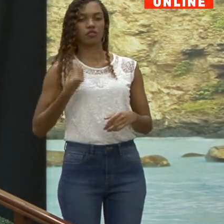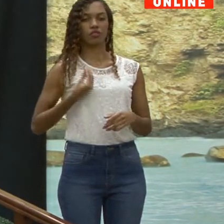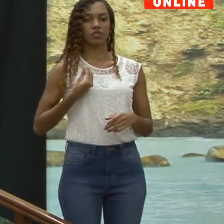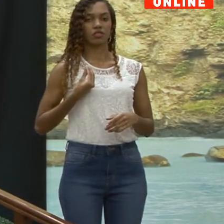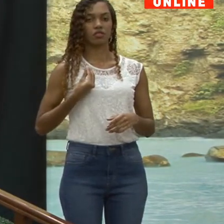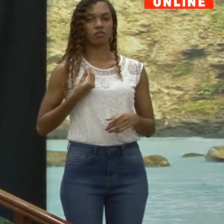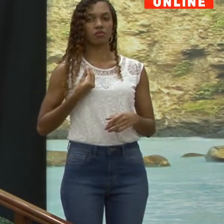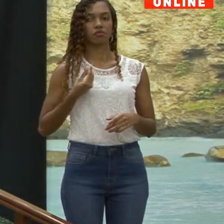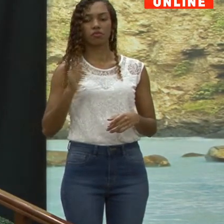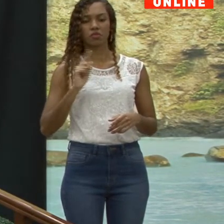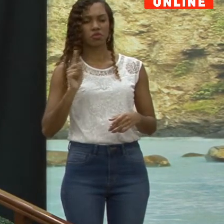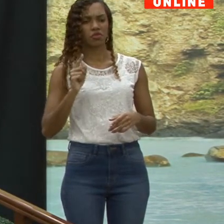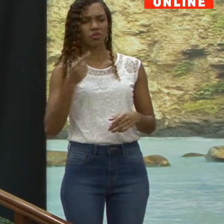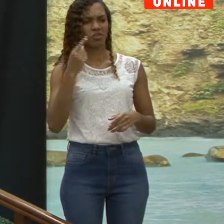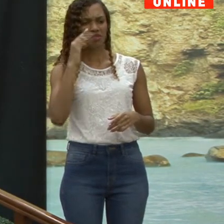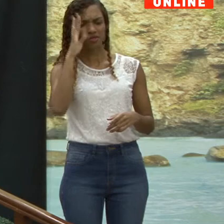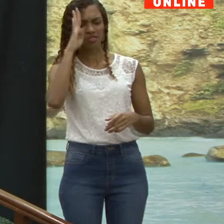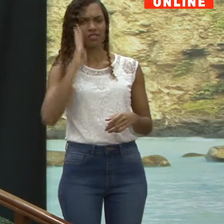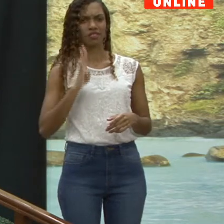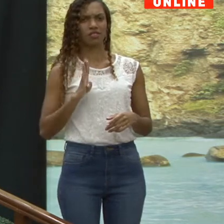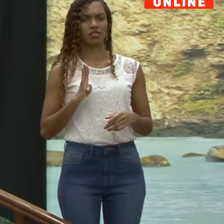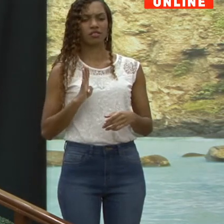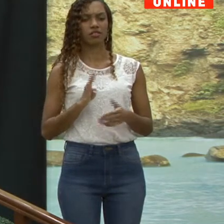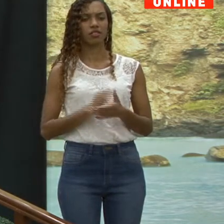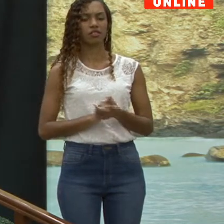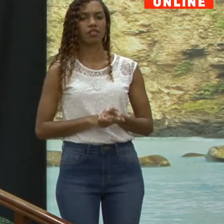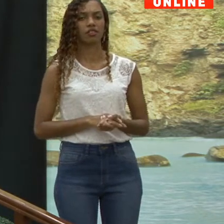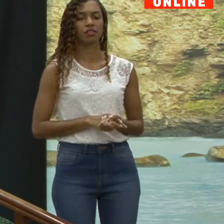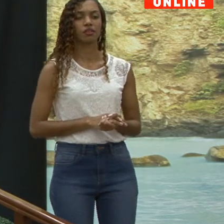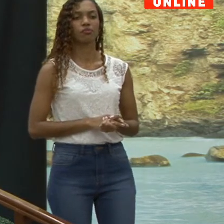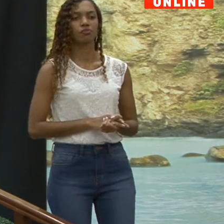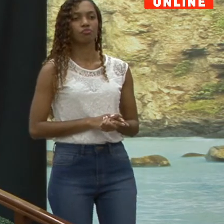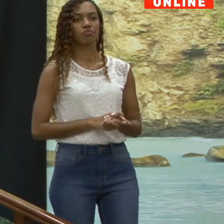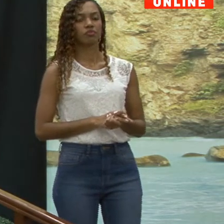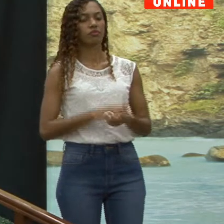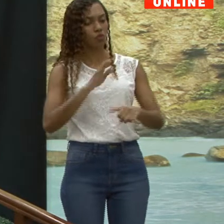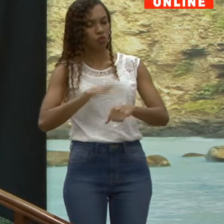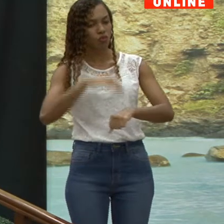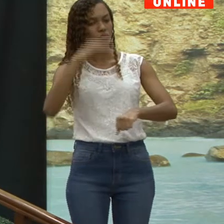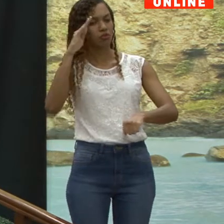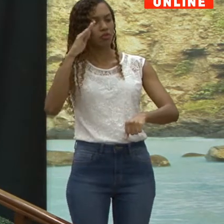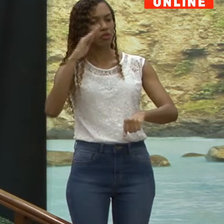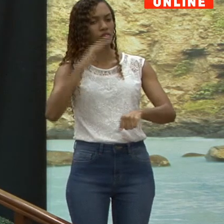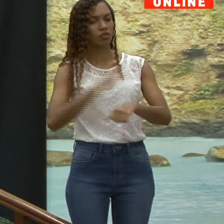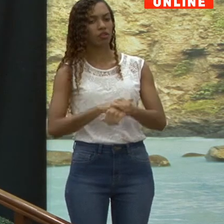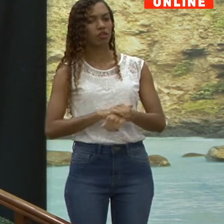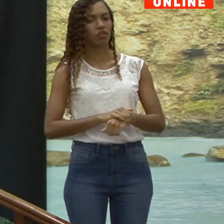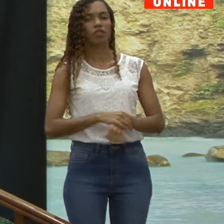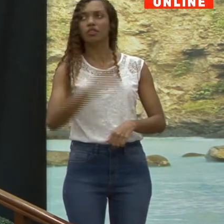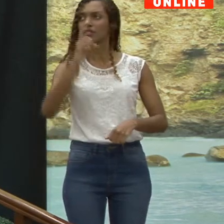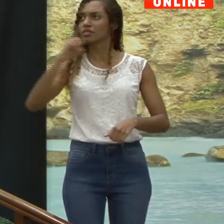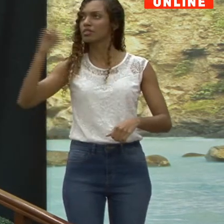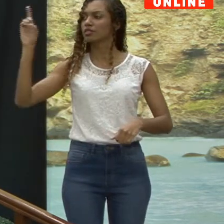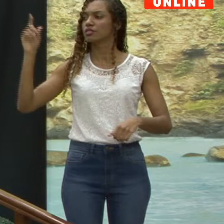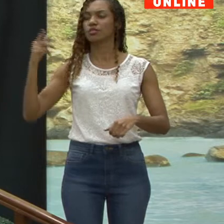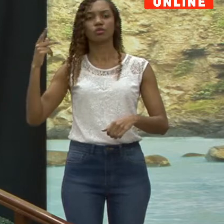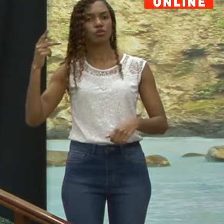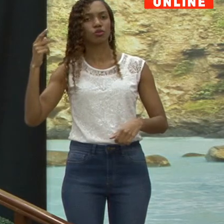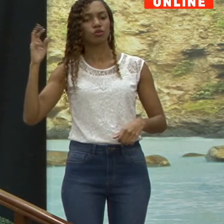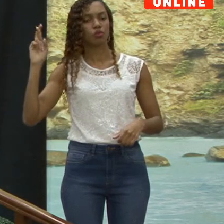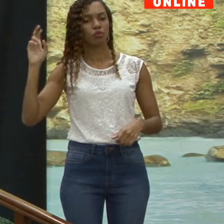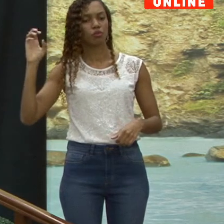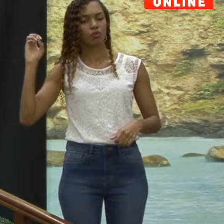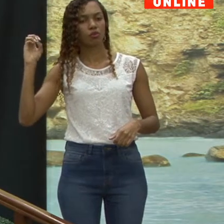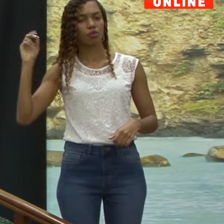graça. Quanto maior for o propósito de Deus para você e para mim, maior será